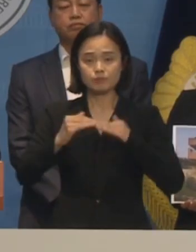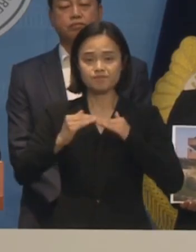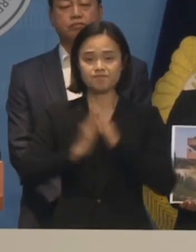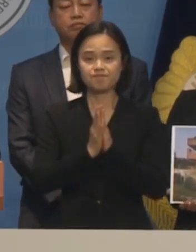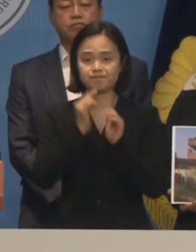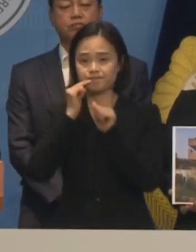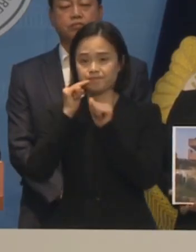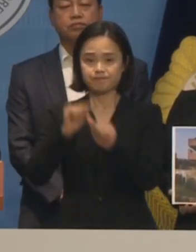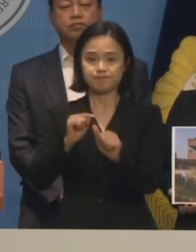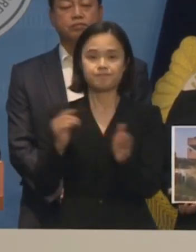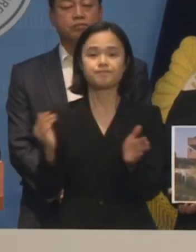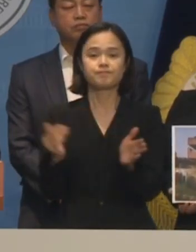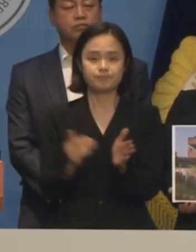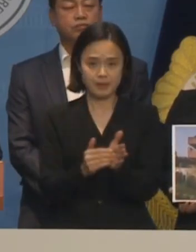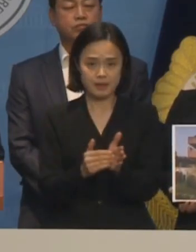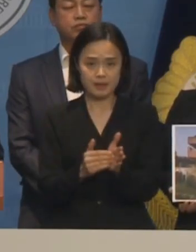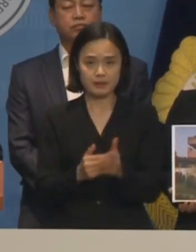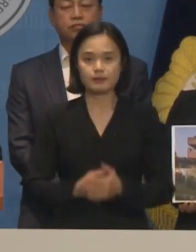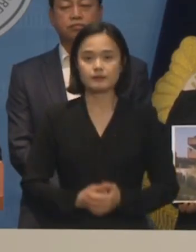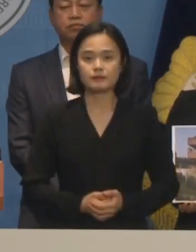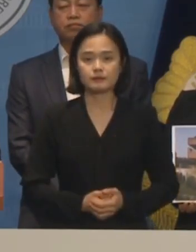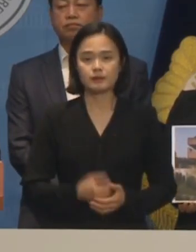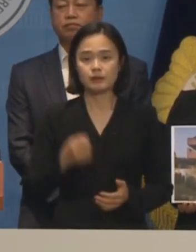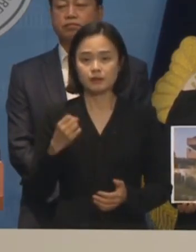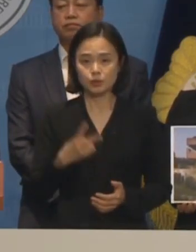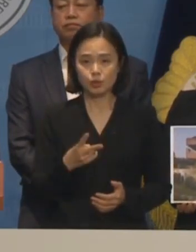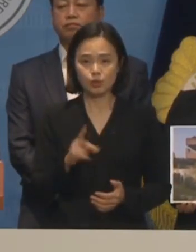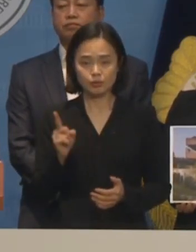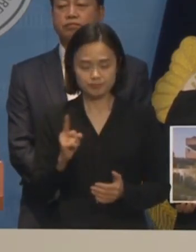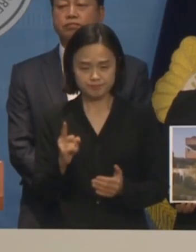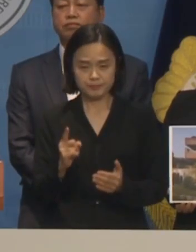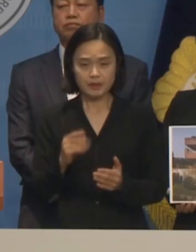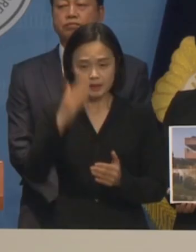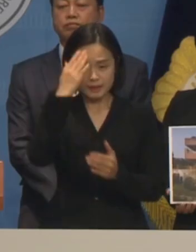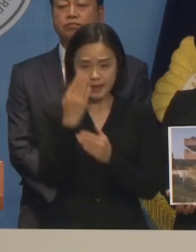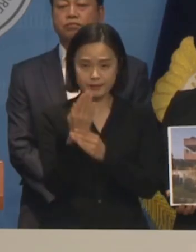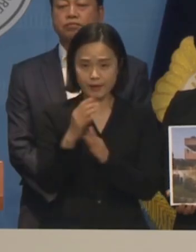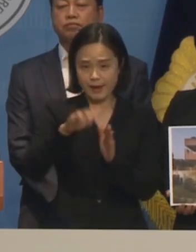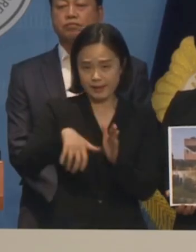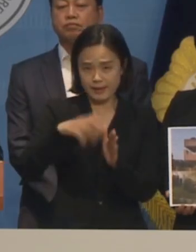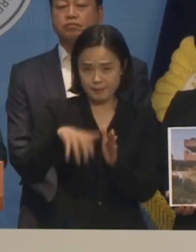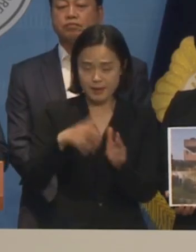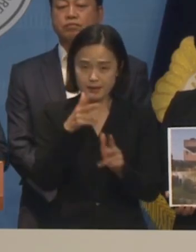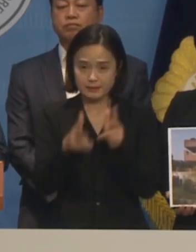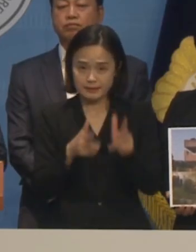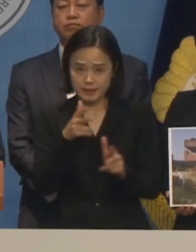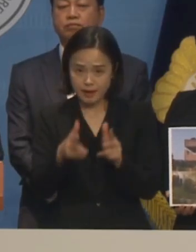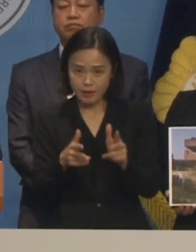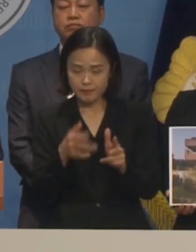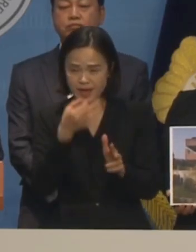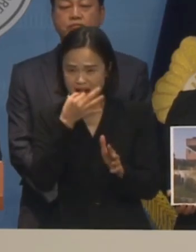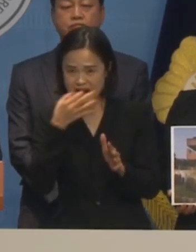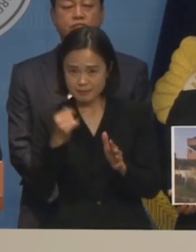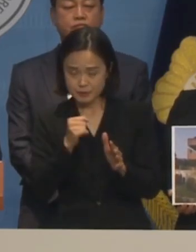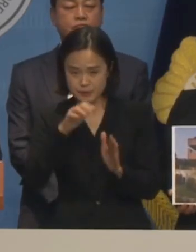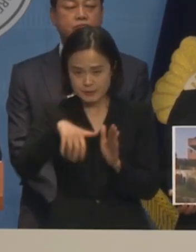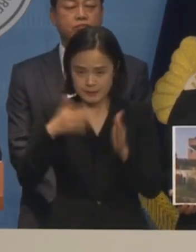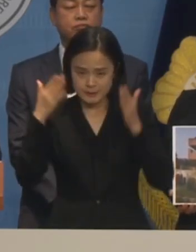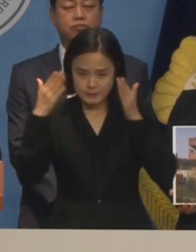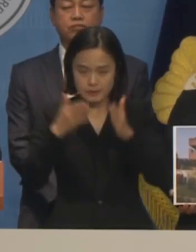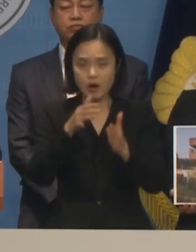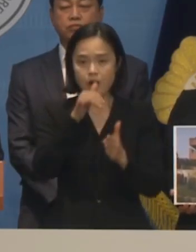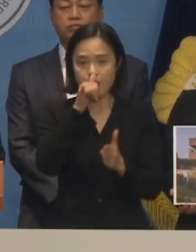위해 한강 개발 사업에 집착을 하고 리버버스, 서울링, 여의도 공원 개발